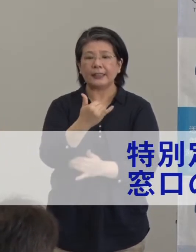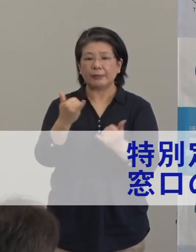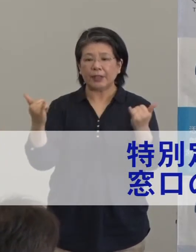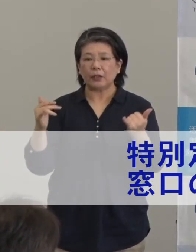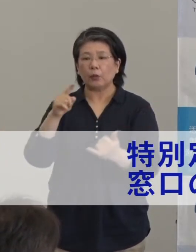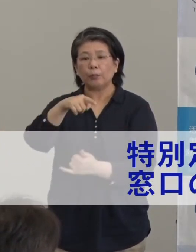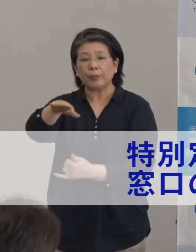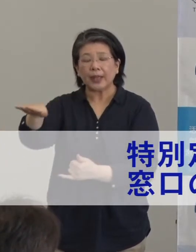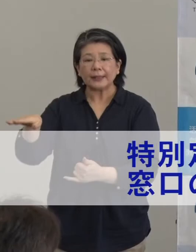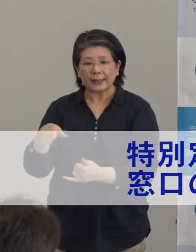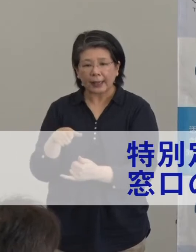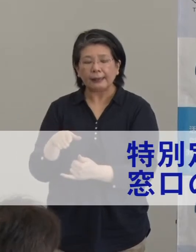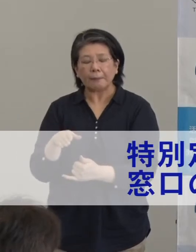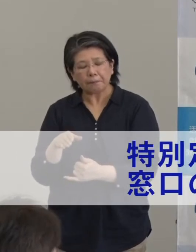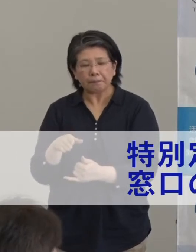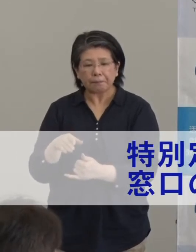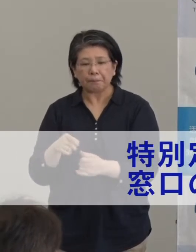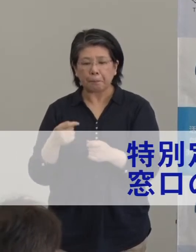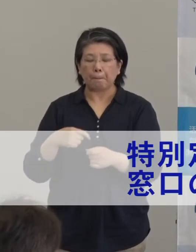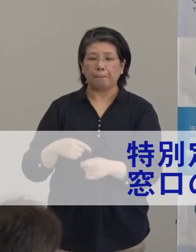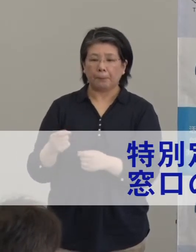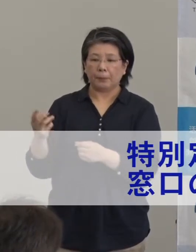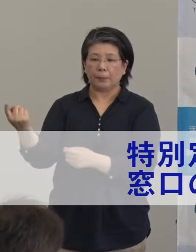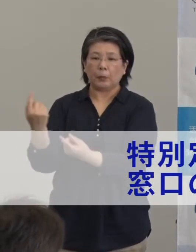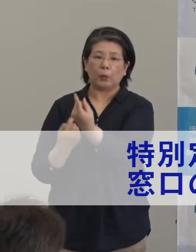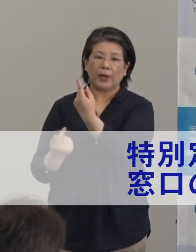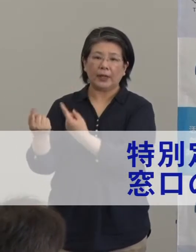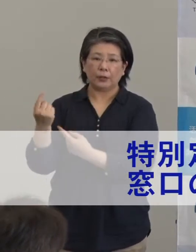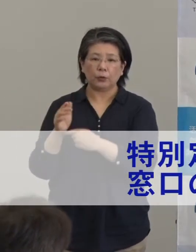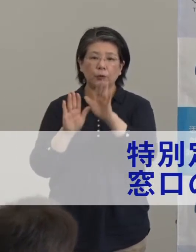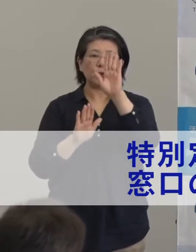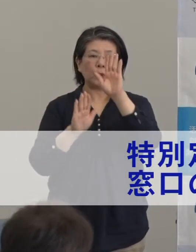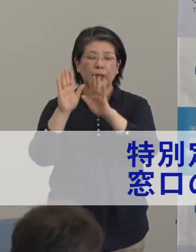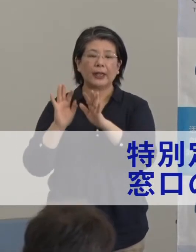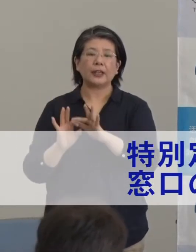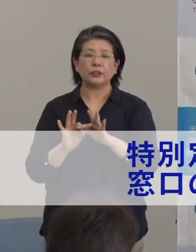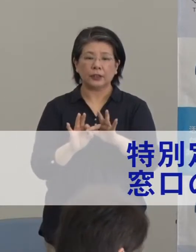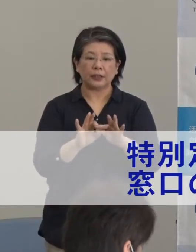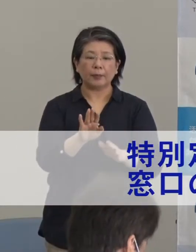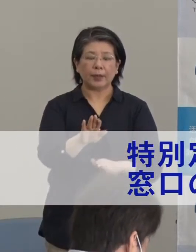しながら短時間で発行できるようにはやっておるところでございますけども。